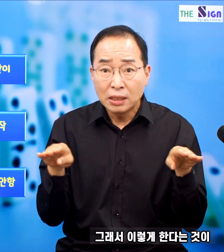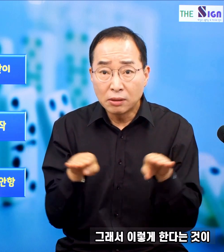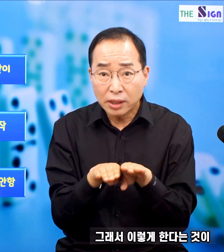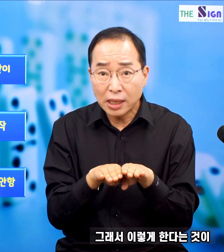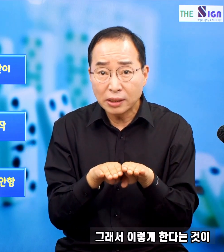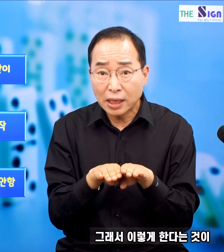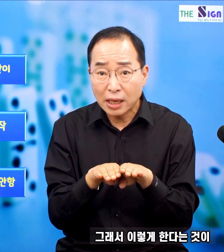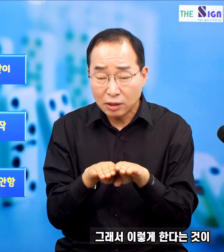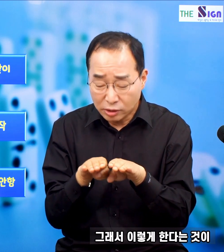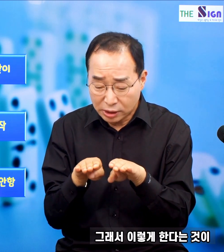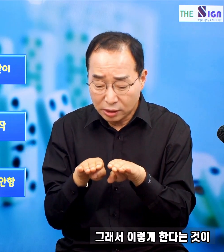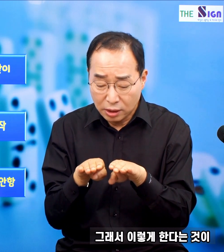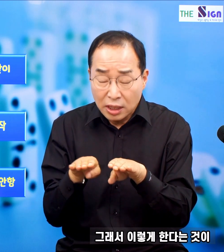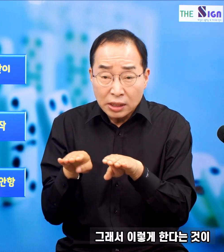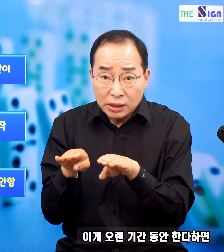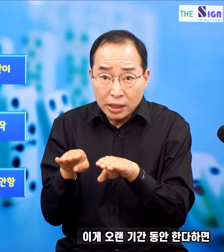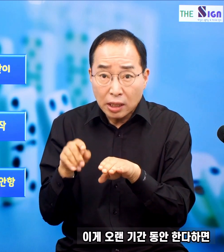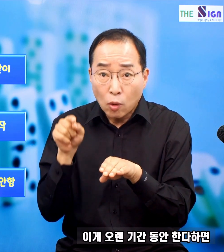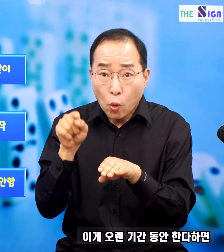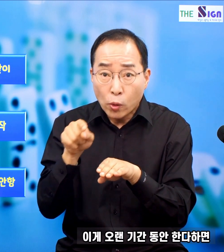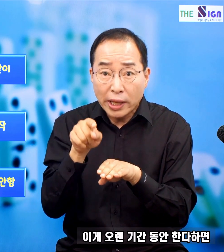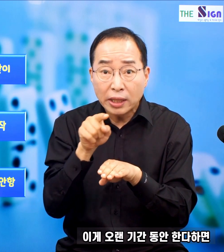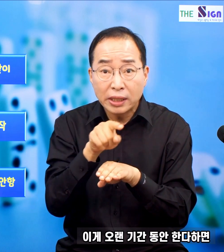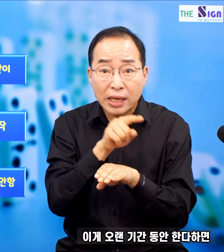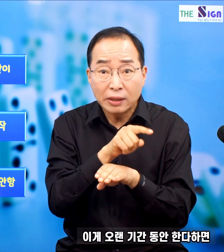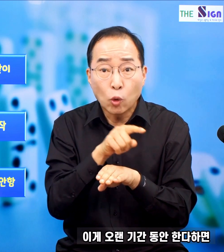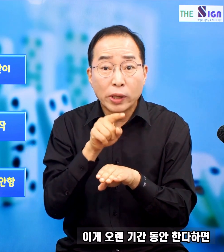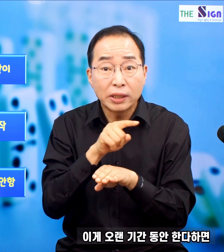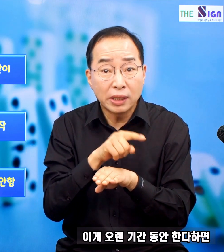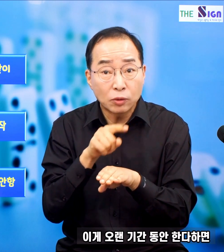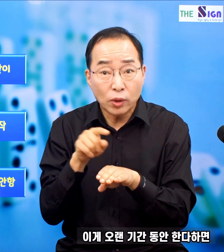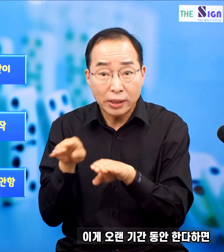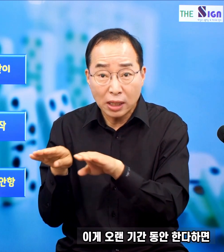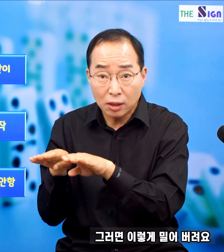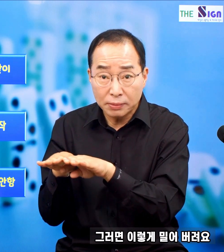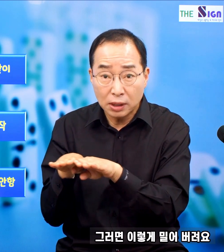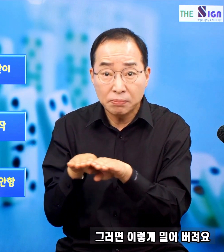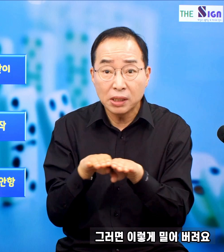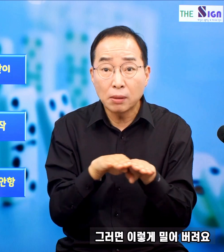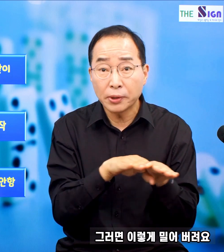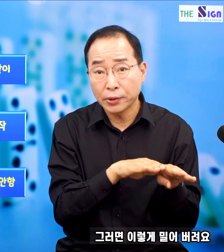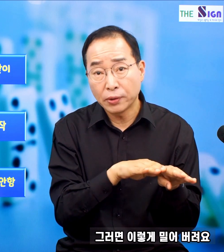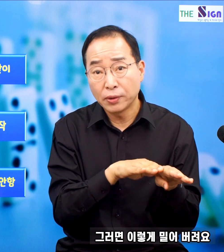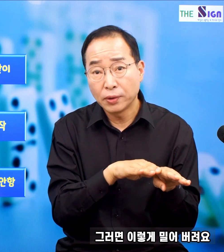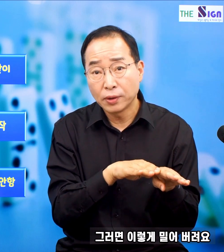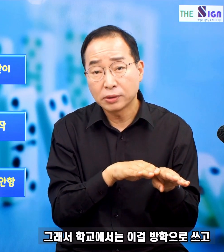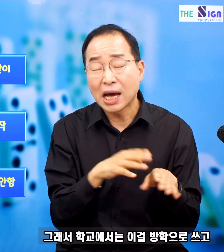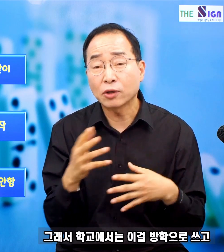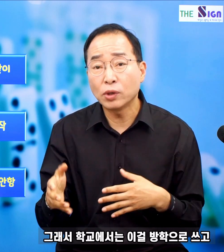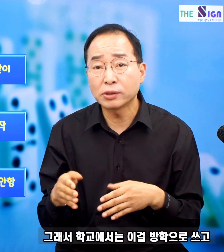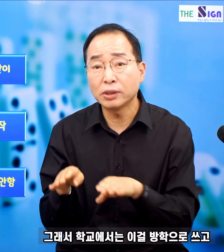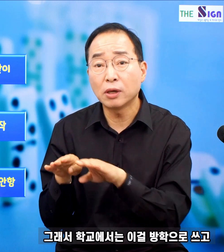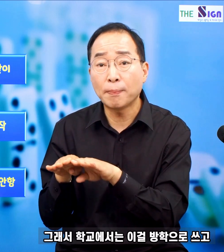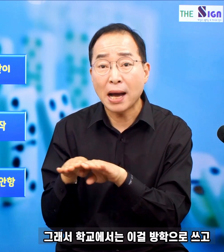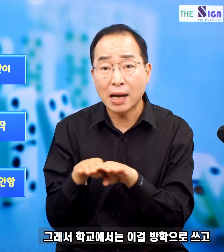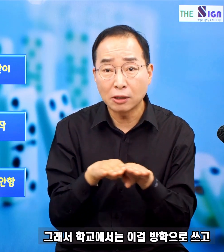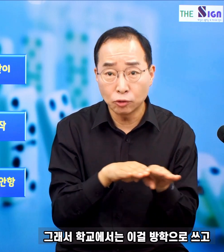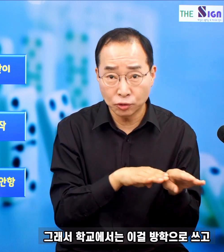이렇게 한다라는 것이 이게 오랜 기간 동안 한다 그러면 이렇게 밀어버려요. 그래서 학교에서는 이걸 방학으로